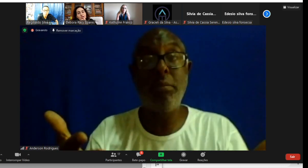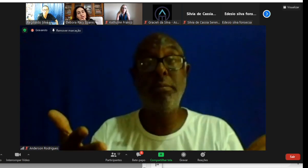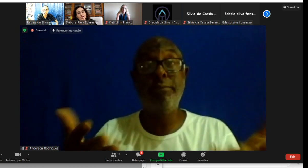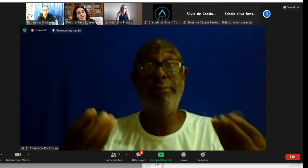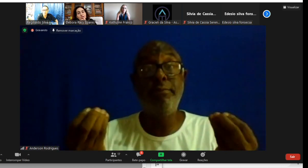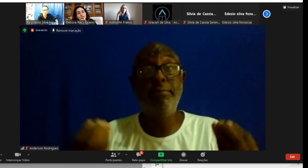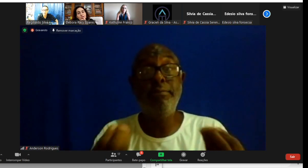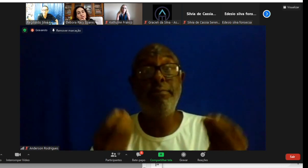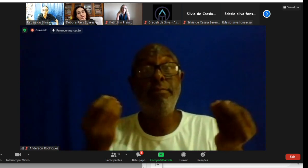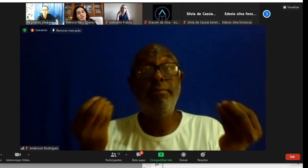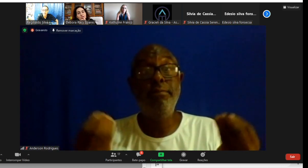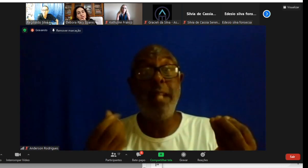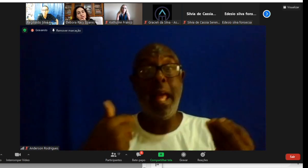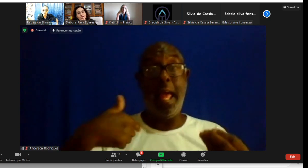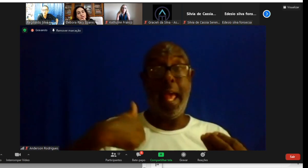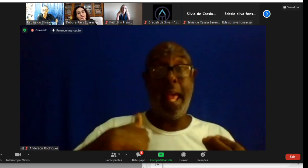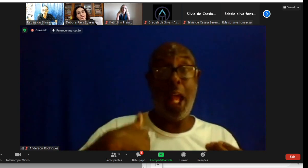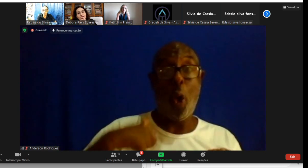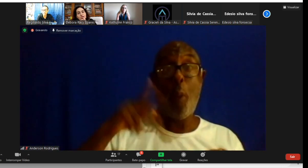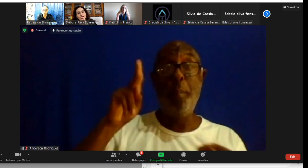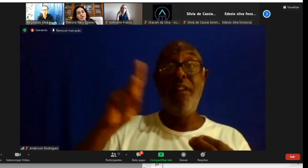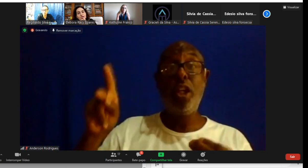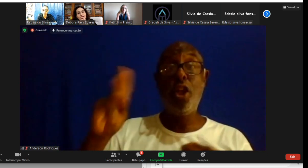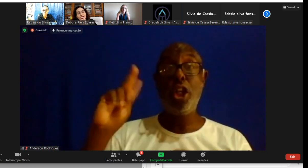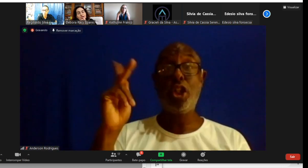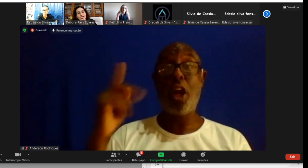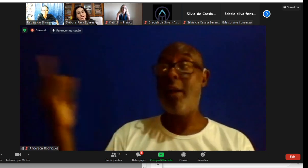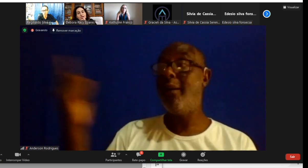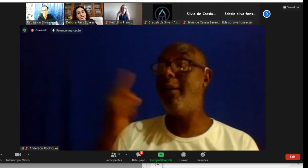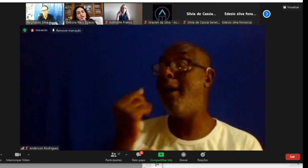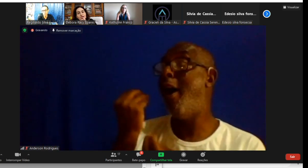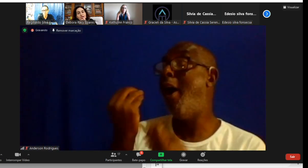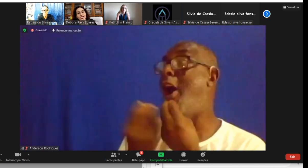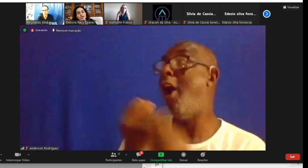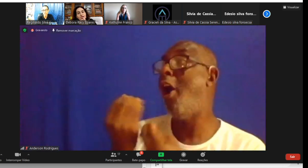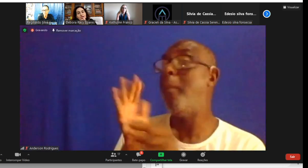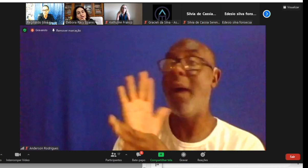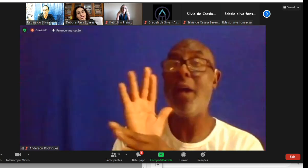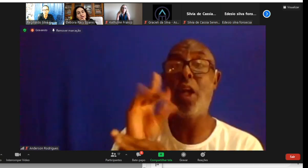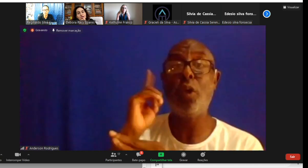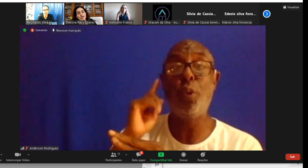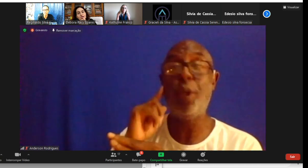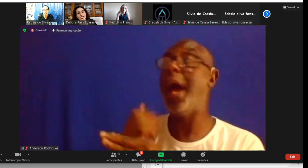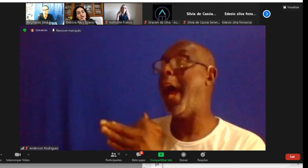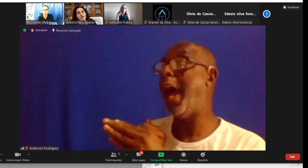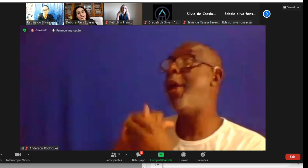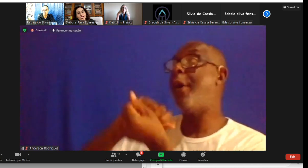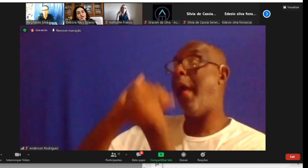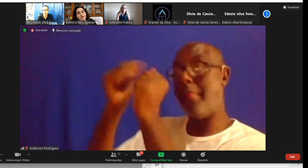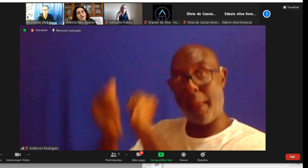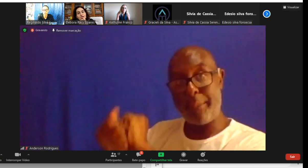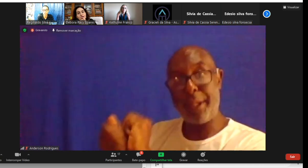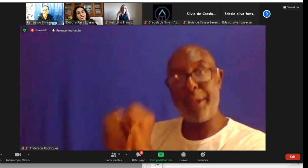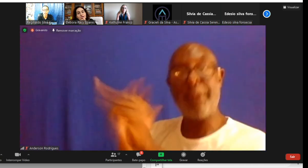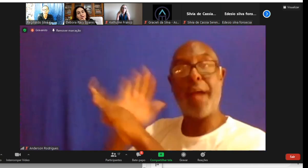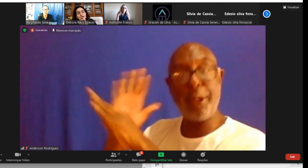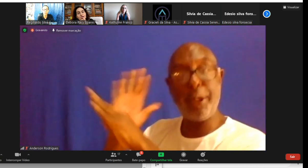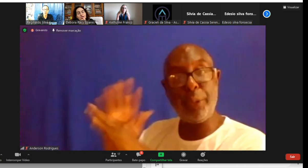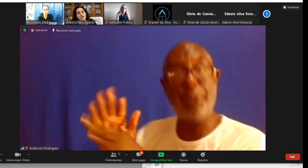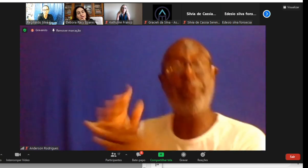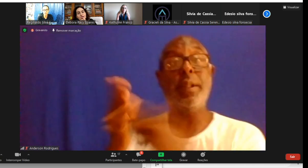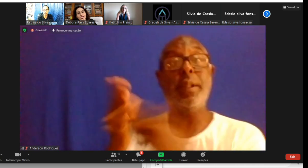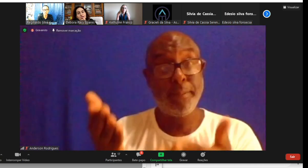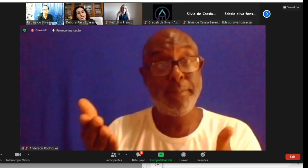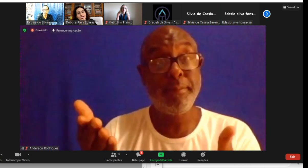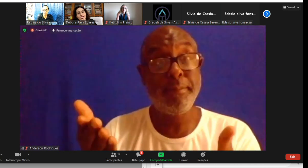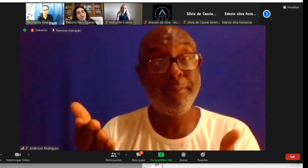como que vai ser explicado isso se não tem um surdo professor de matemática? É ele que vai nos dar esses recursos. Então eu